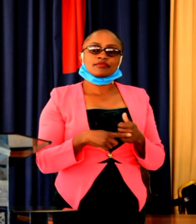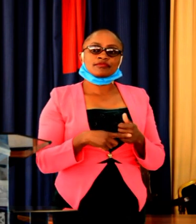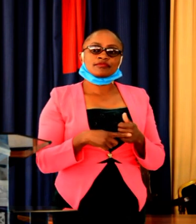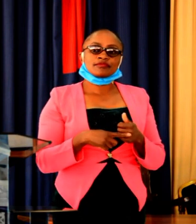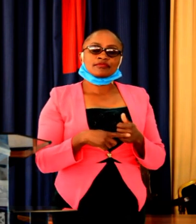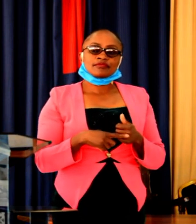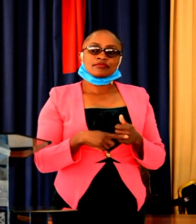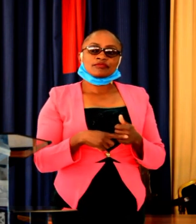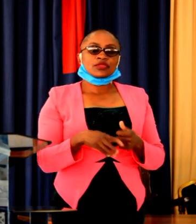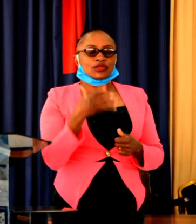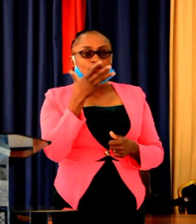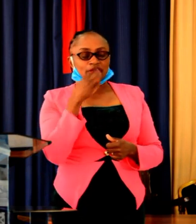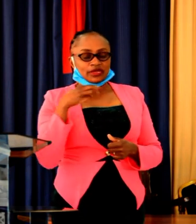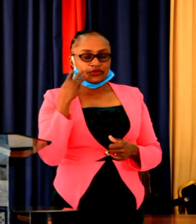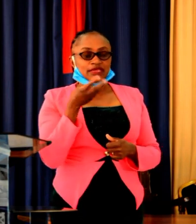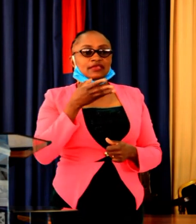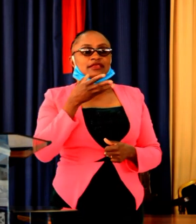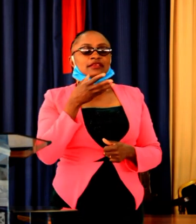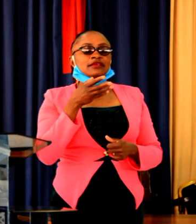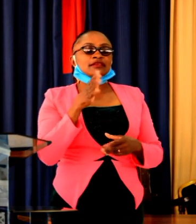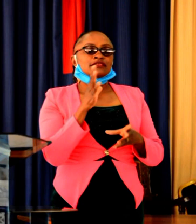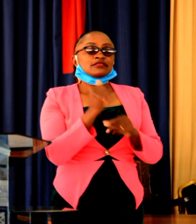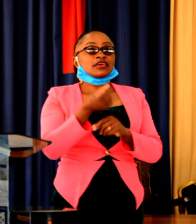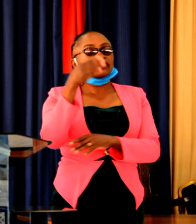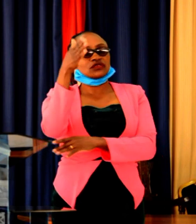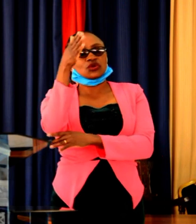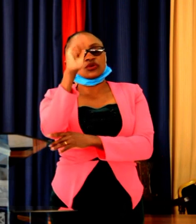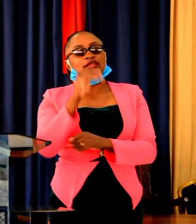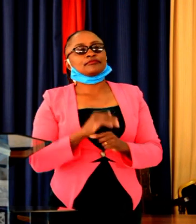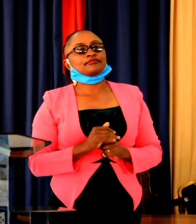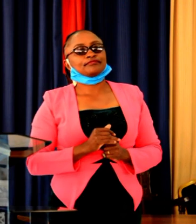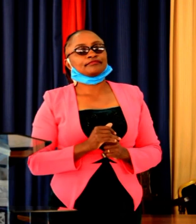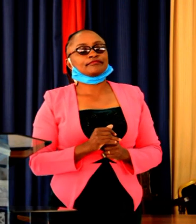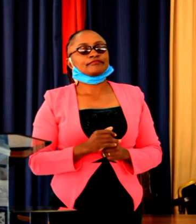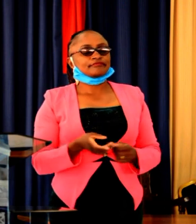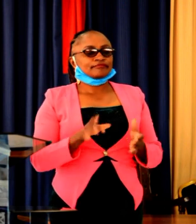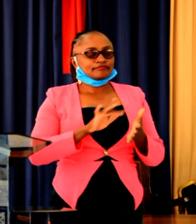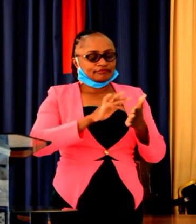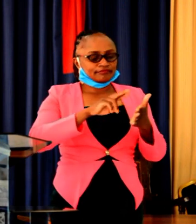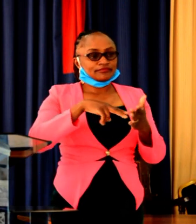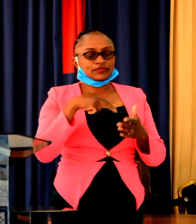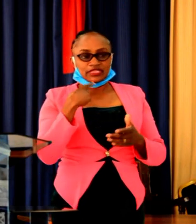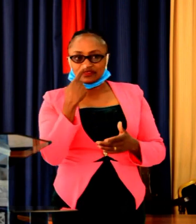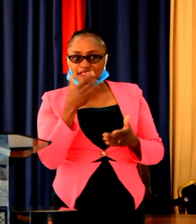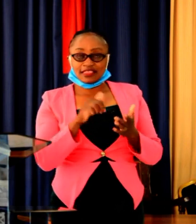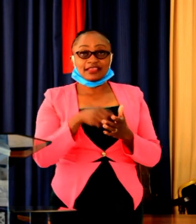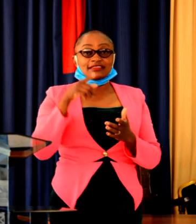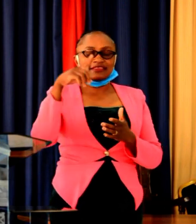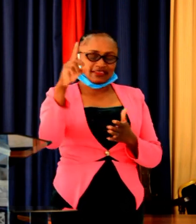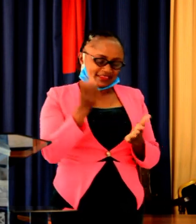kujiuliza na kujitia nguvu ni kwamba kwa nini tumtumainie Mungu. Maandiko yanasema kwamba